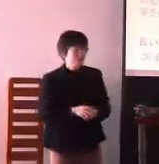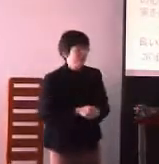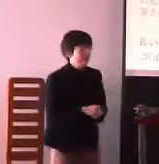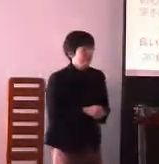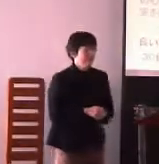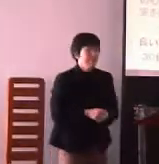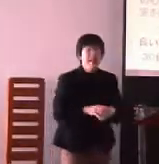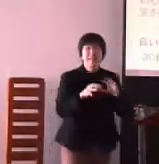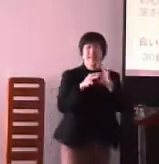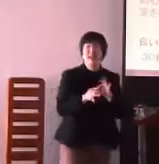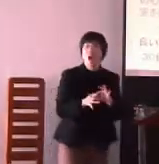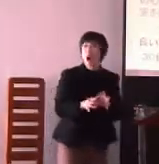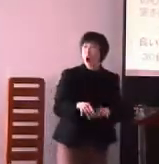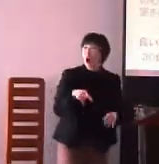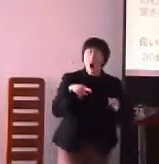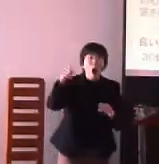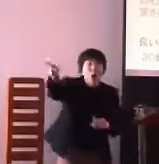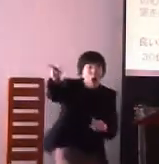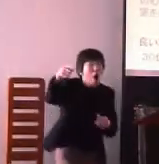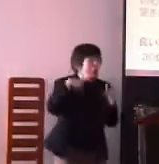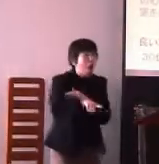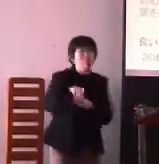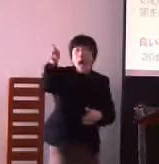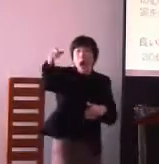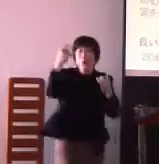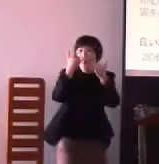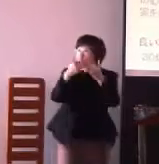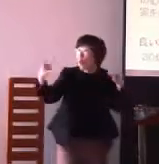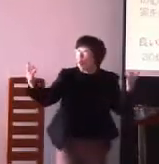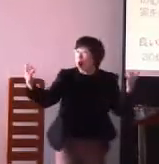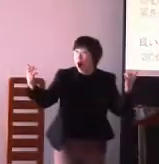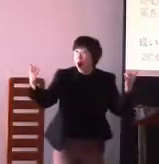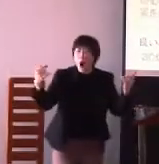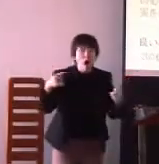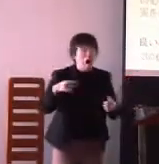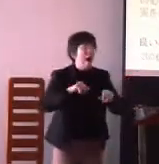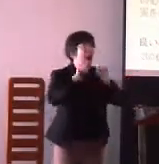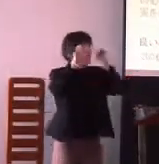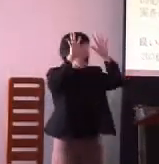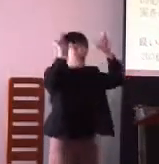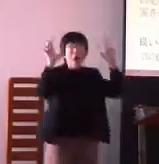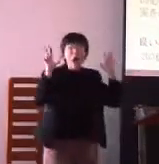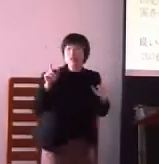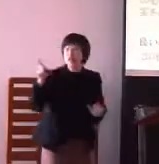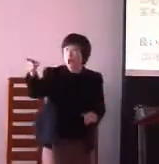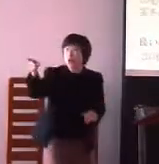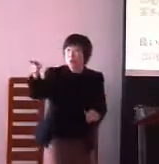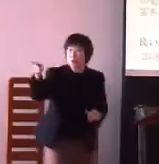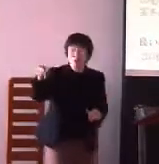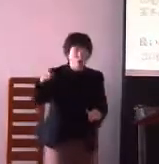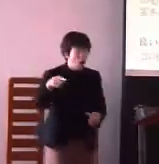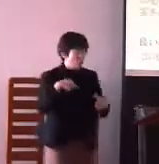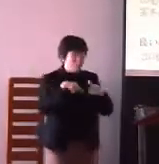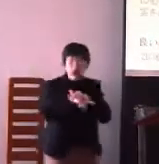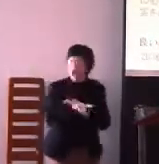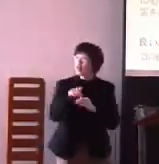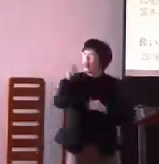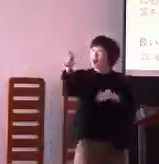ないように、苦しみと輝いている、おいしそう、輝いてる、あ、言